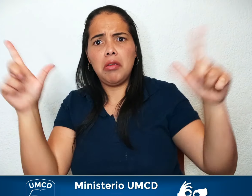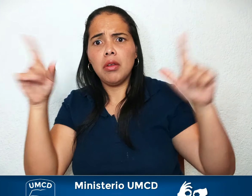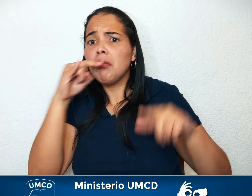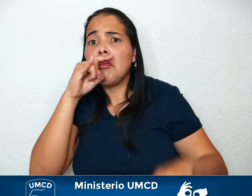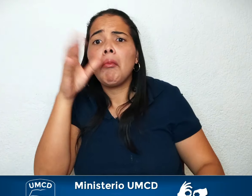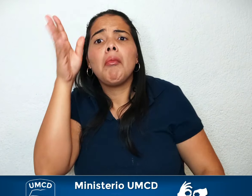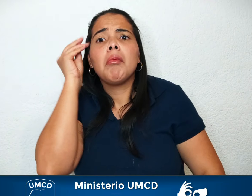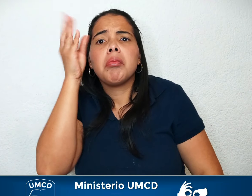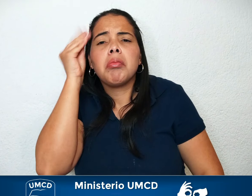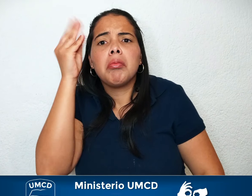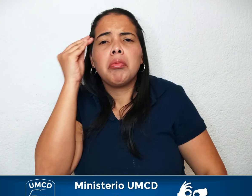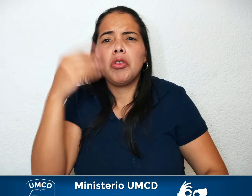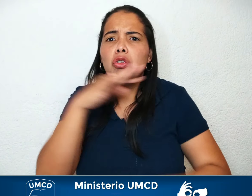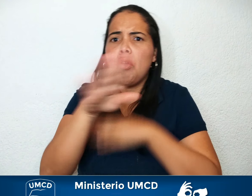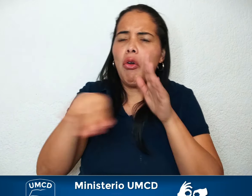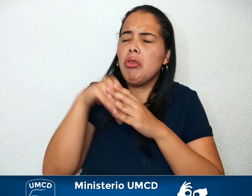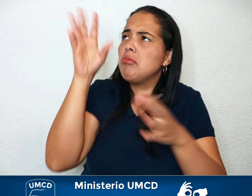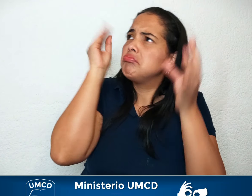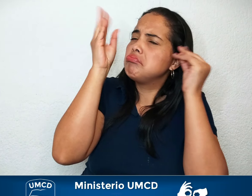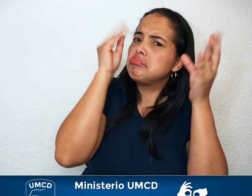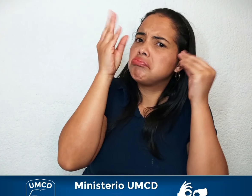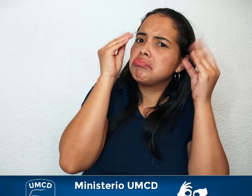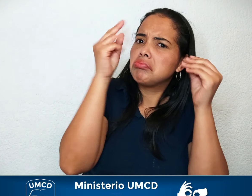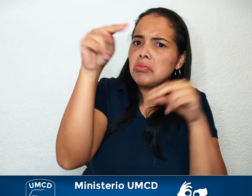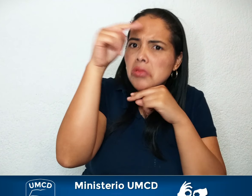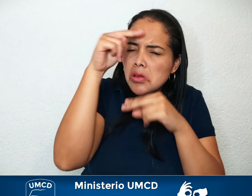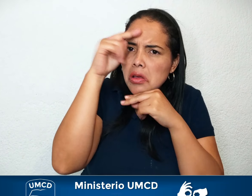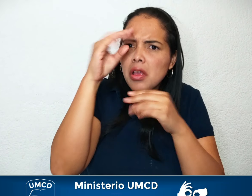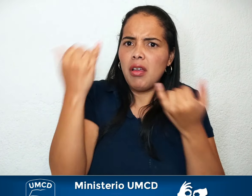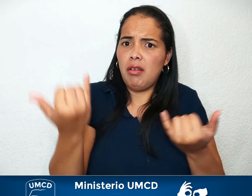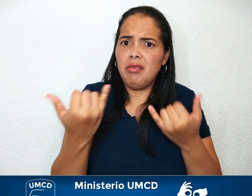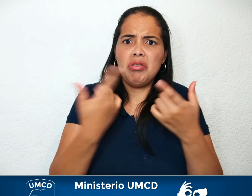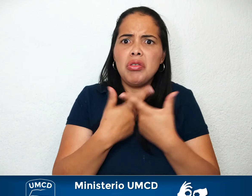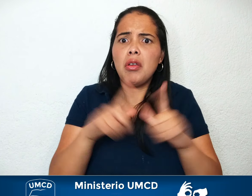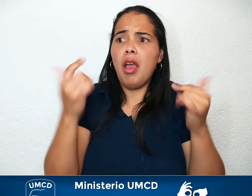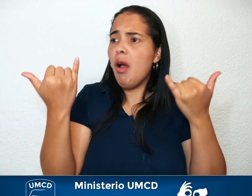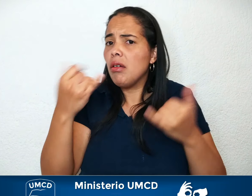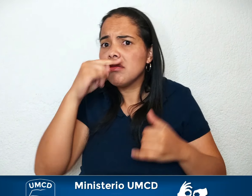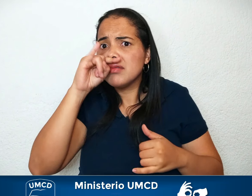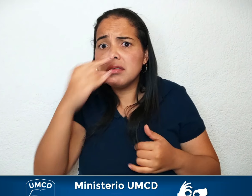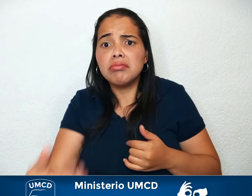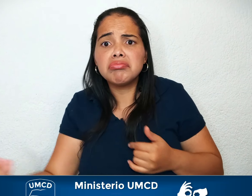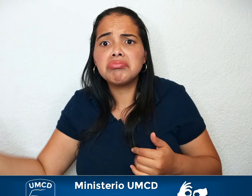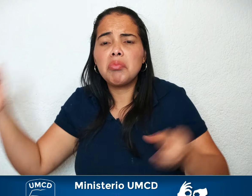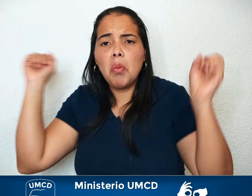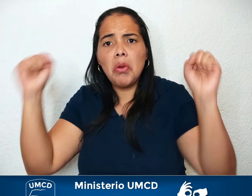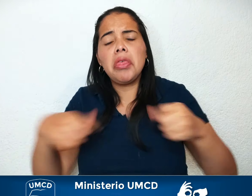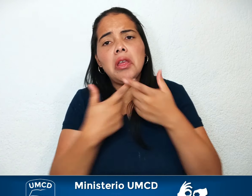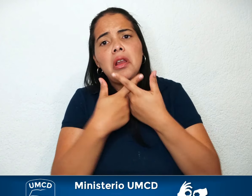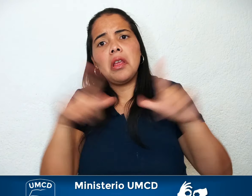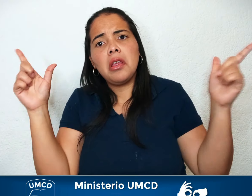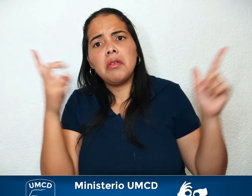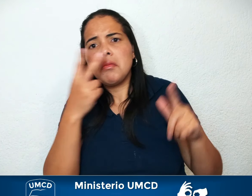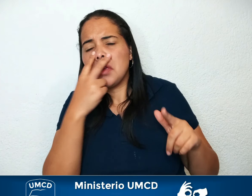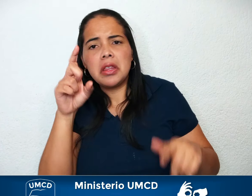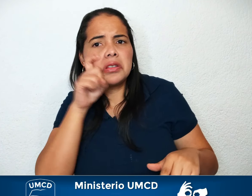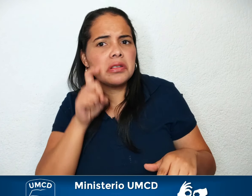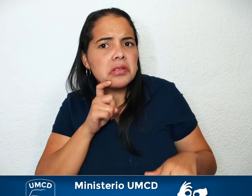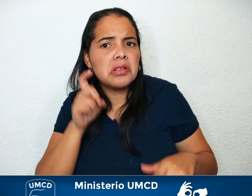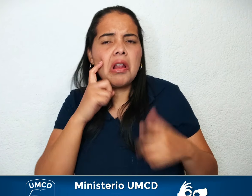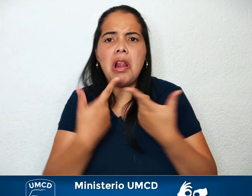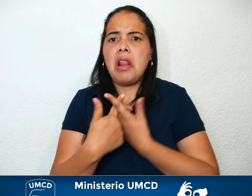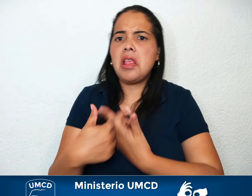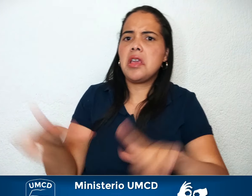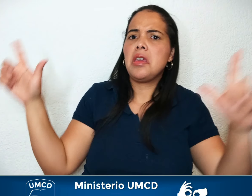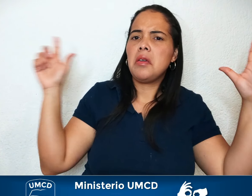Aún lamentablemente se ven programas en los que se observan a horas muy tempranas temas